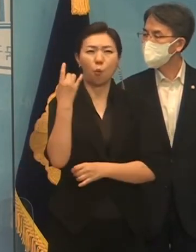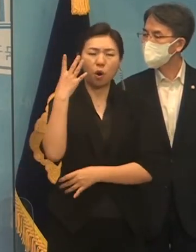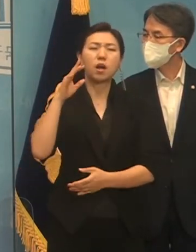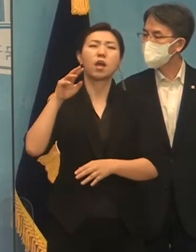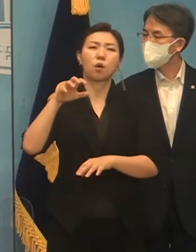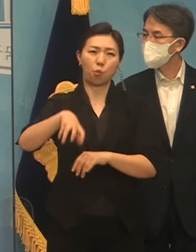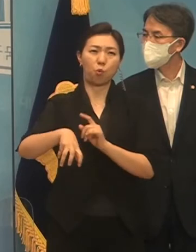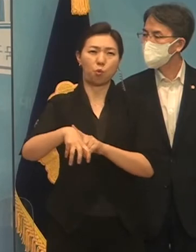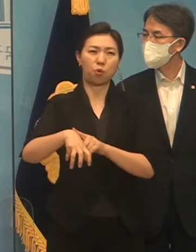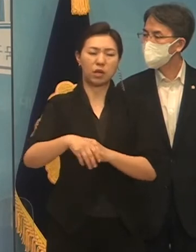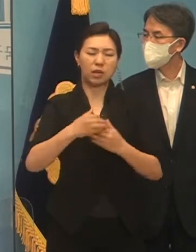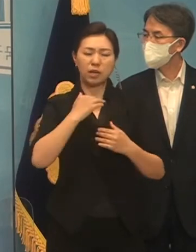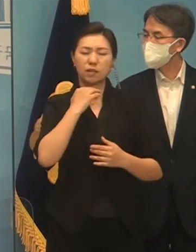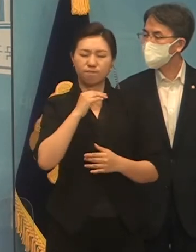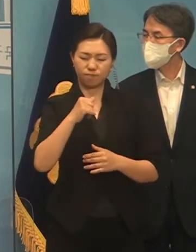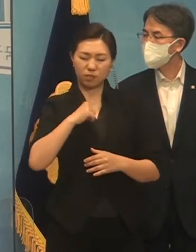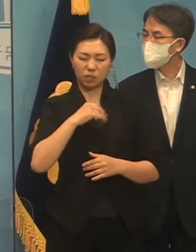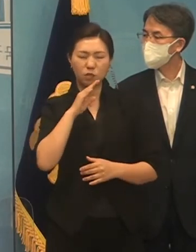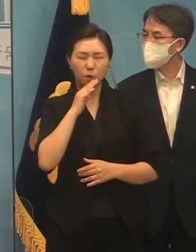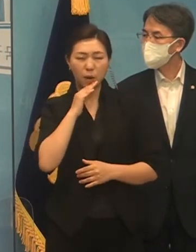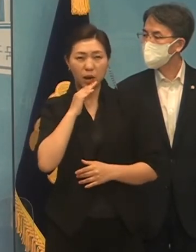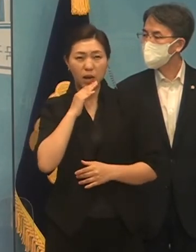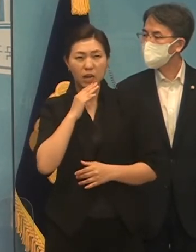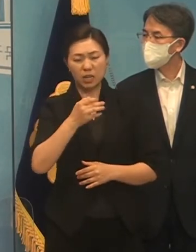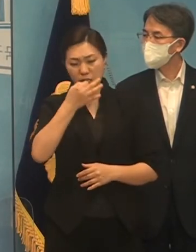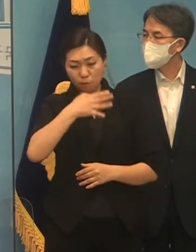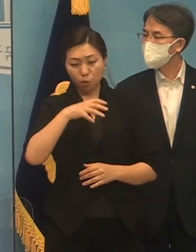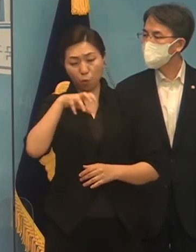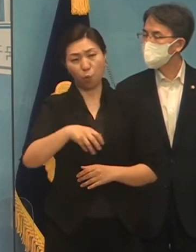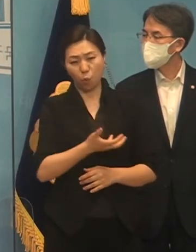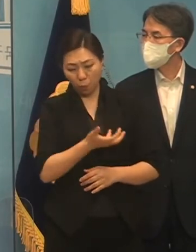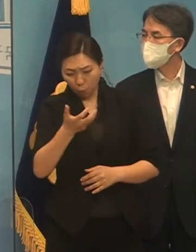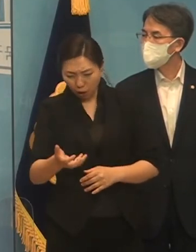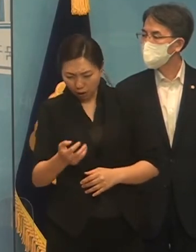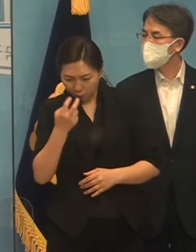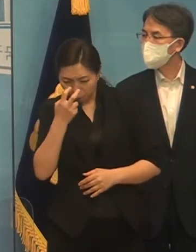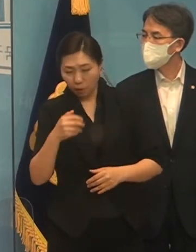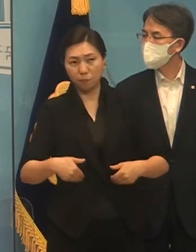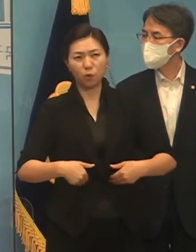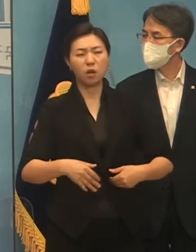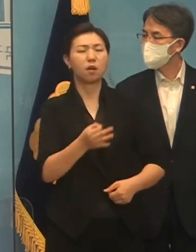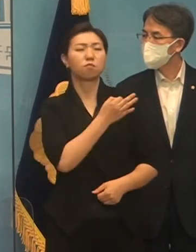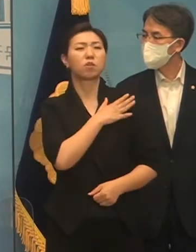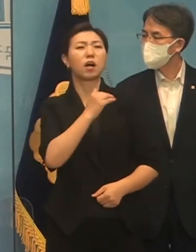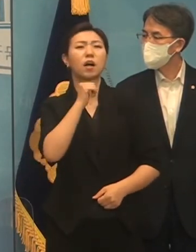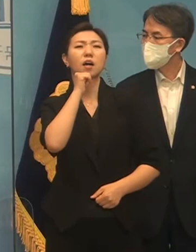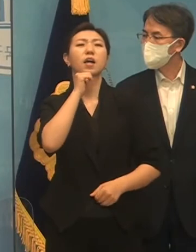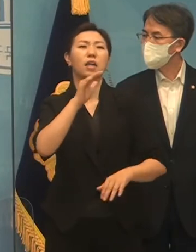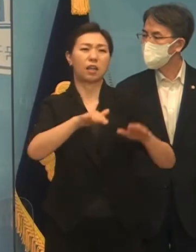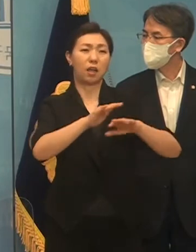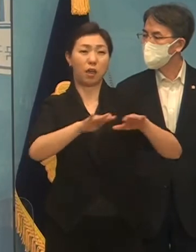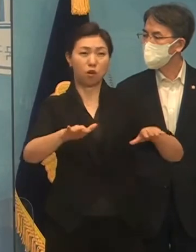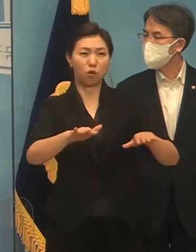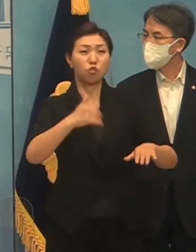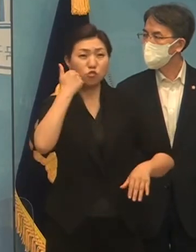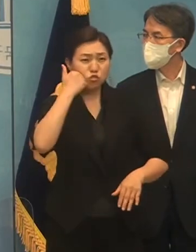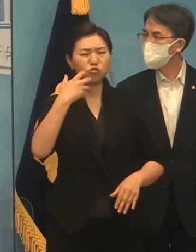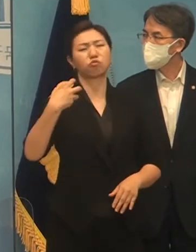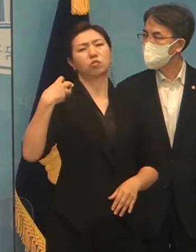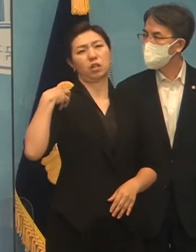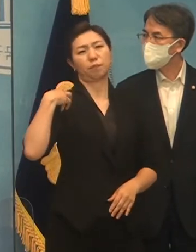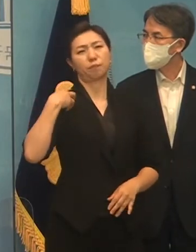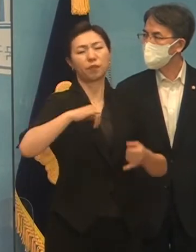합니다. 빈부격차를 해결할 사람들은 우리들 뿐입니다. 진정성이 필요합니다. 꼭 해야